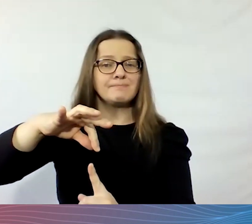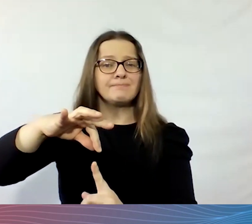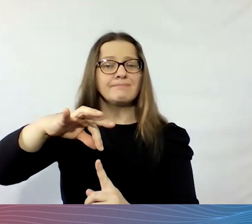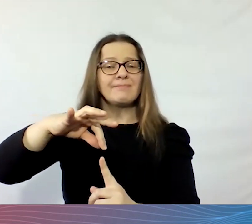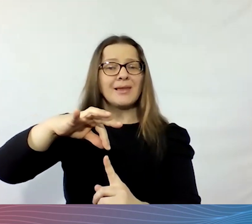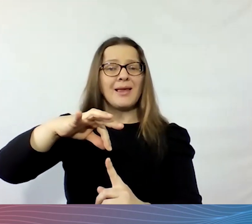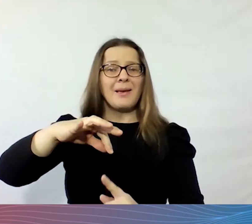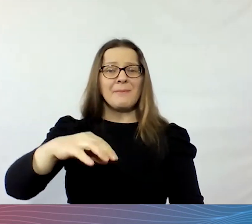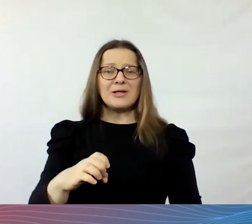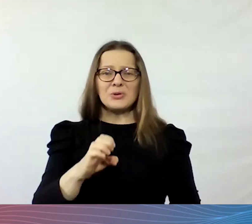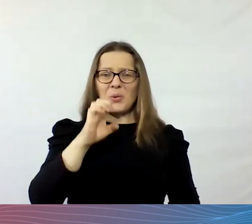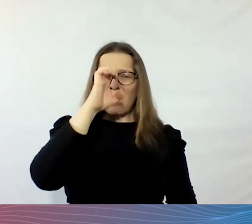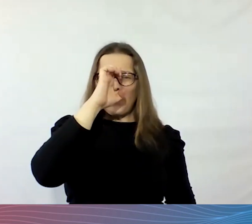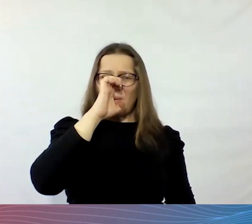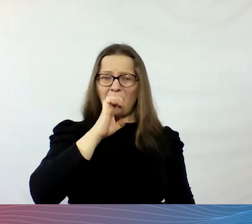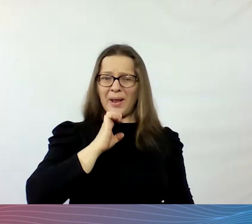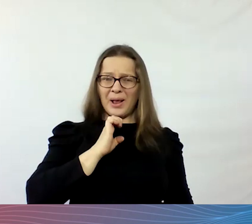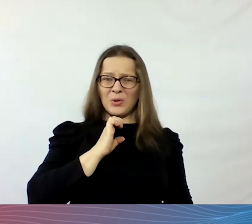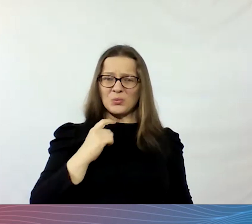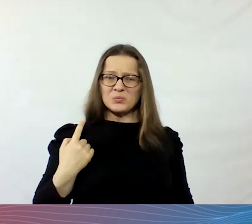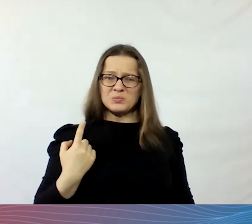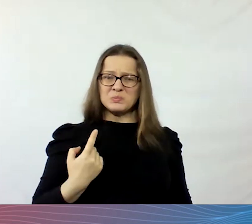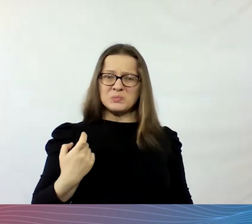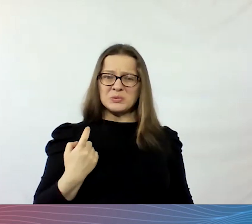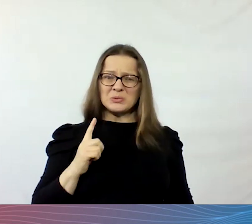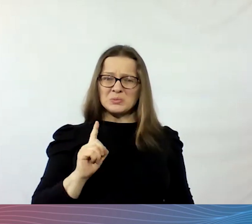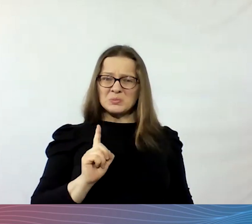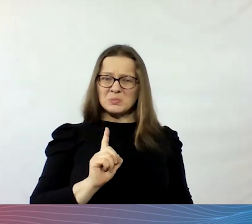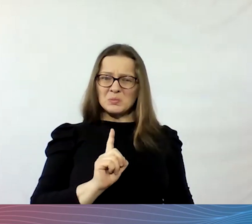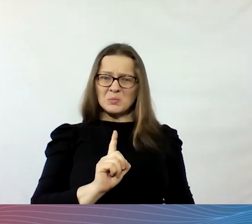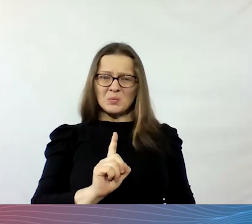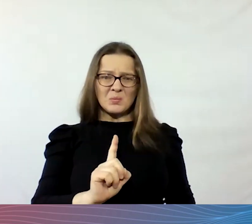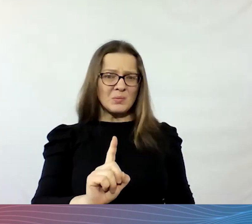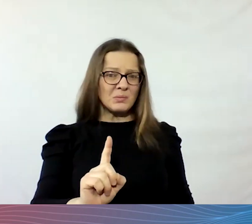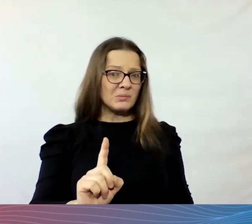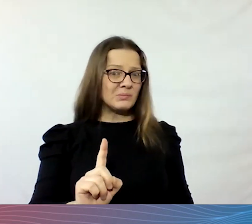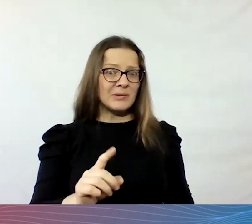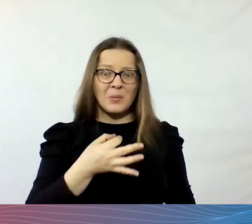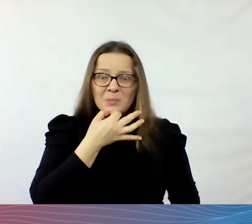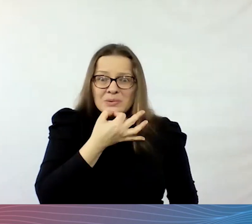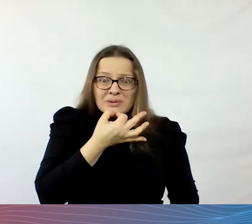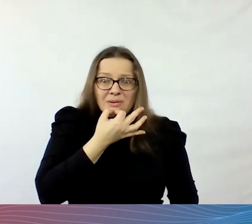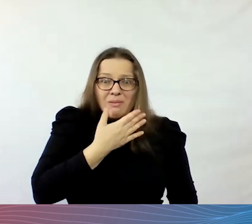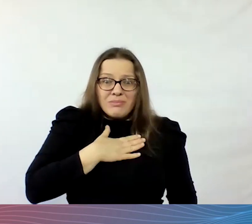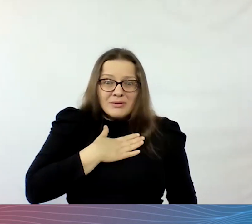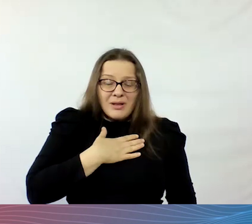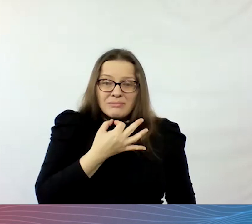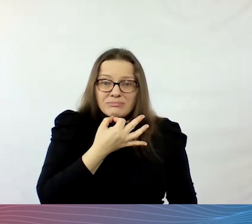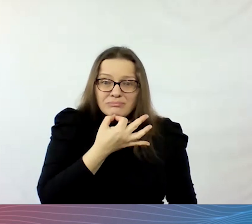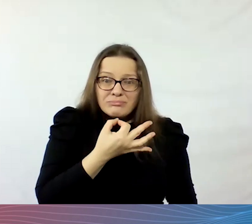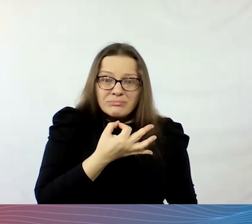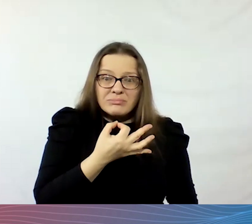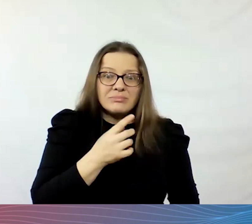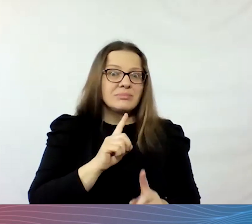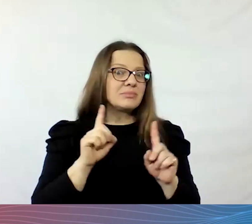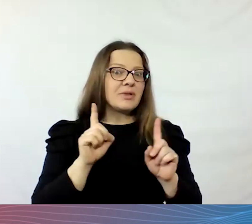próprio nariz, não somos guiados pela nossa própria vontade, nossa própria opinião, nossos pensamentos. Nós somos guiados pelo